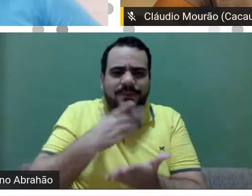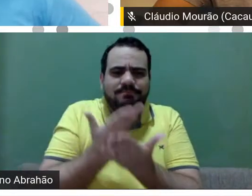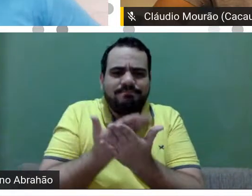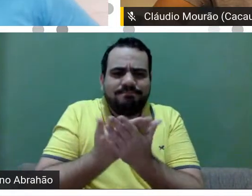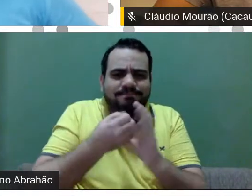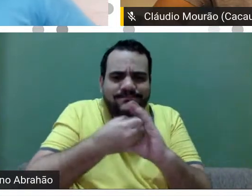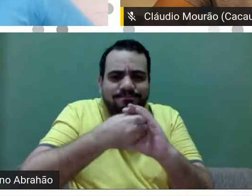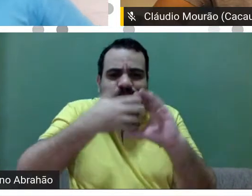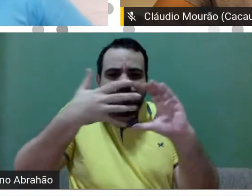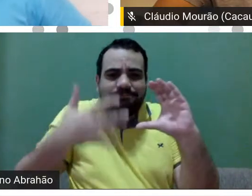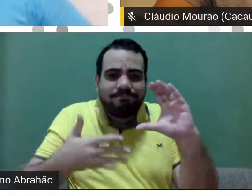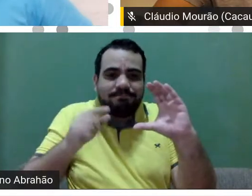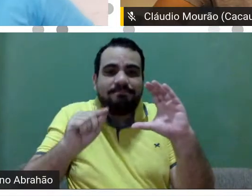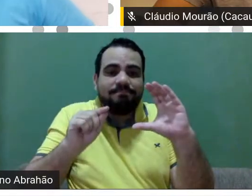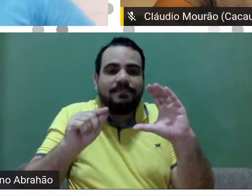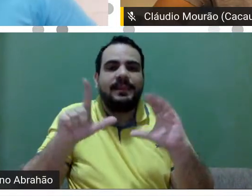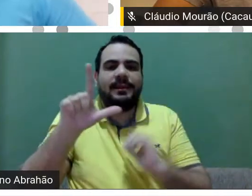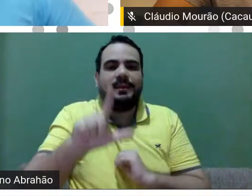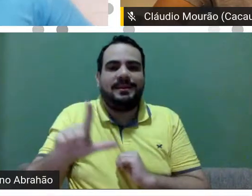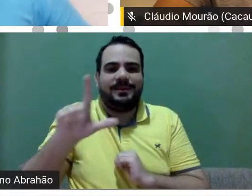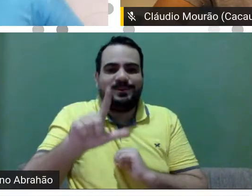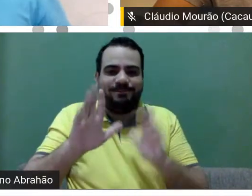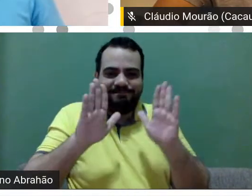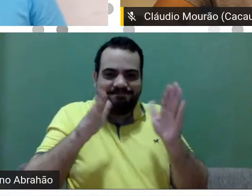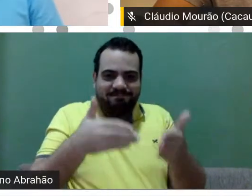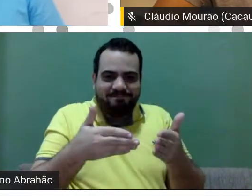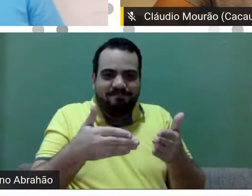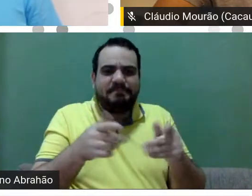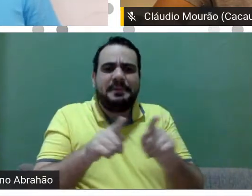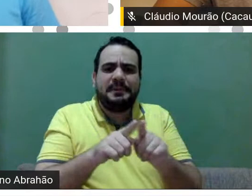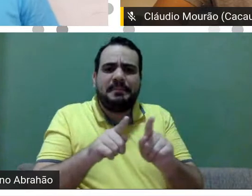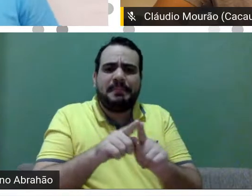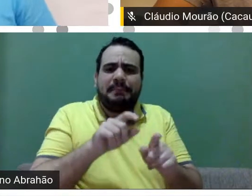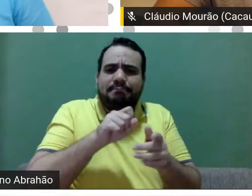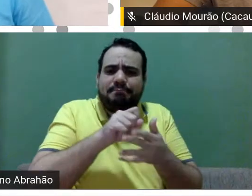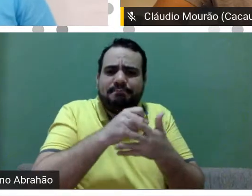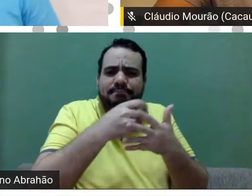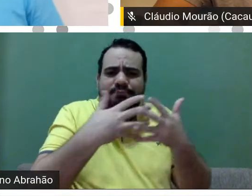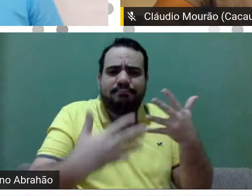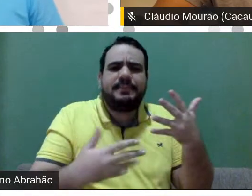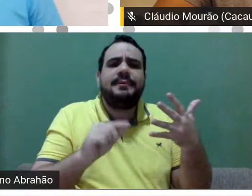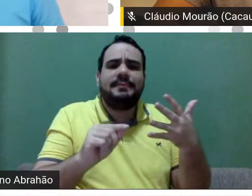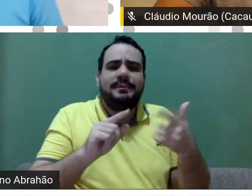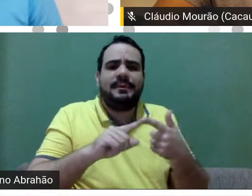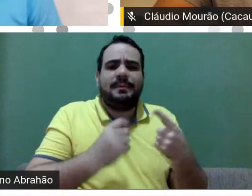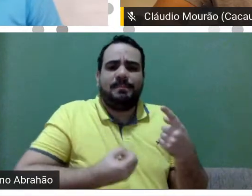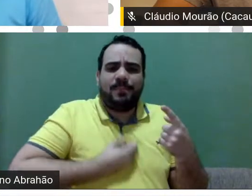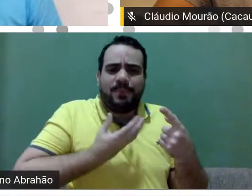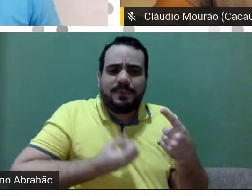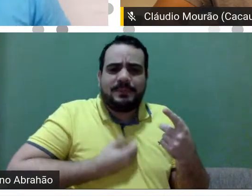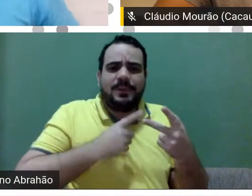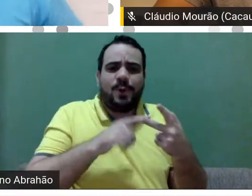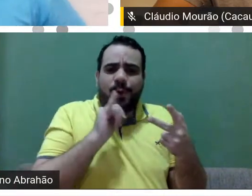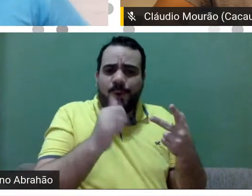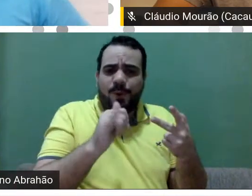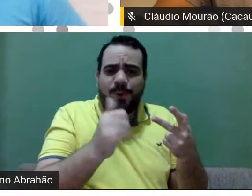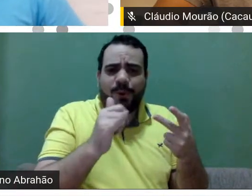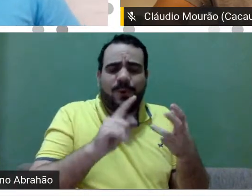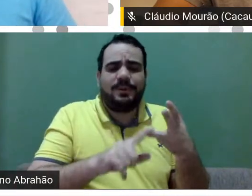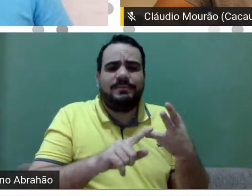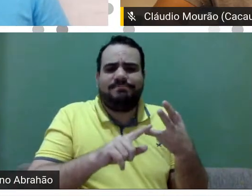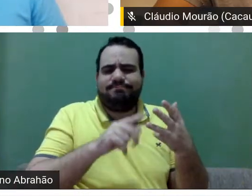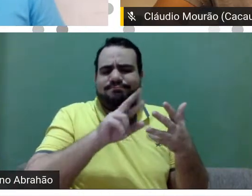foco em cultura com seus vários aspectos um deles é literatura